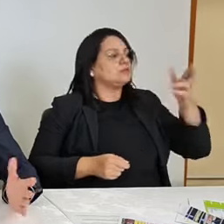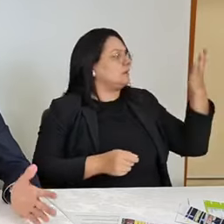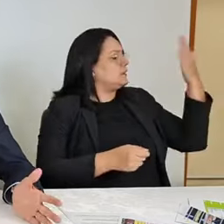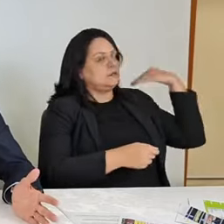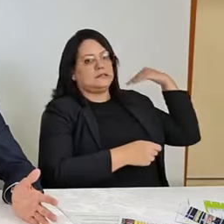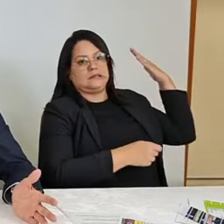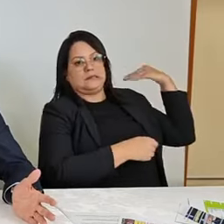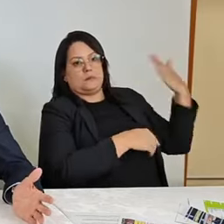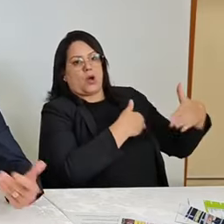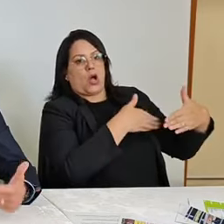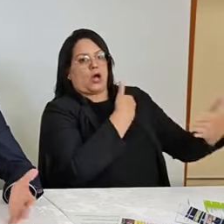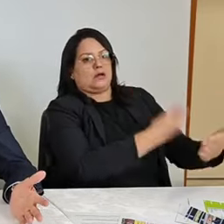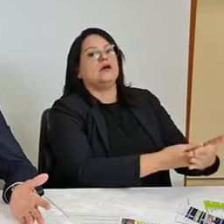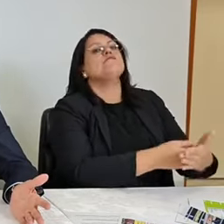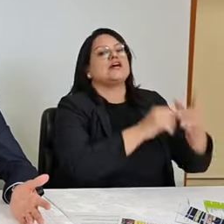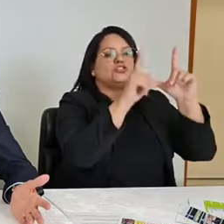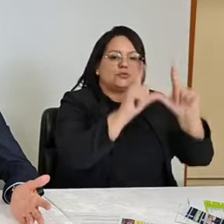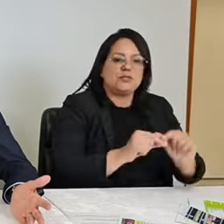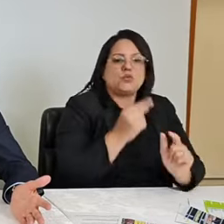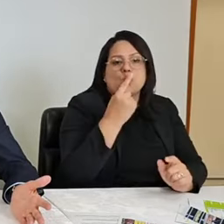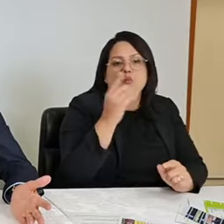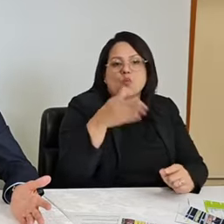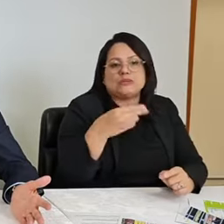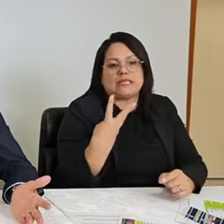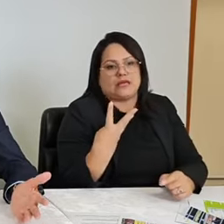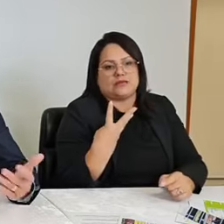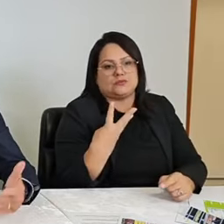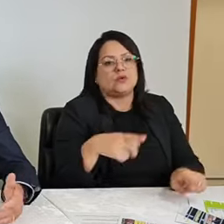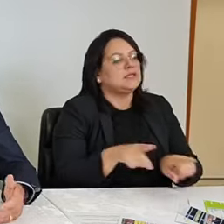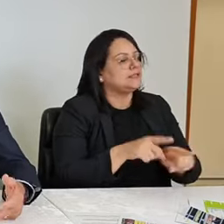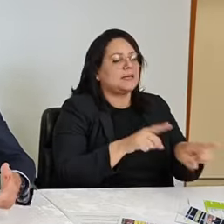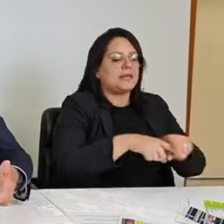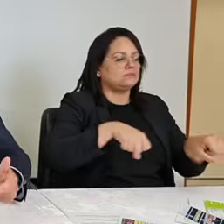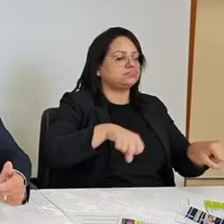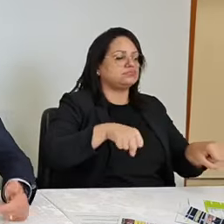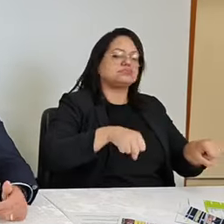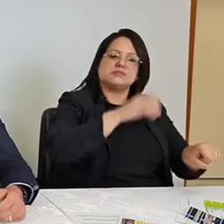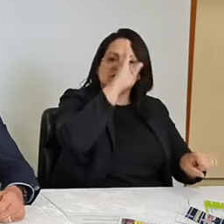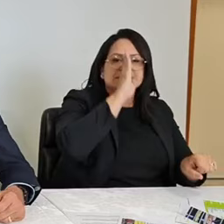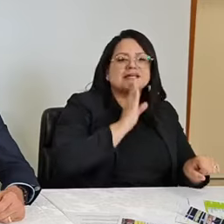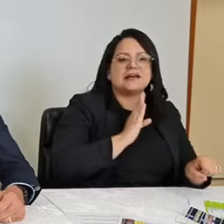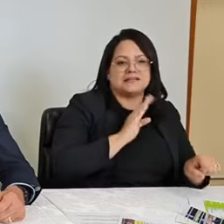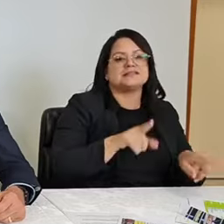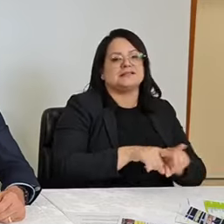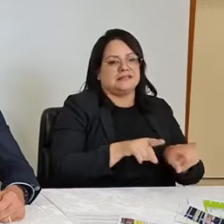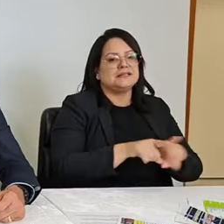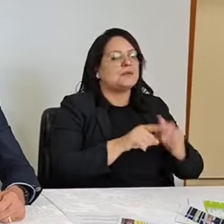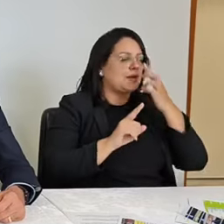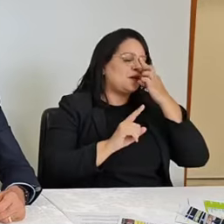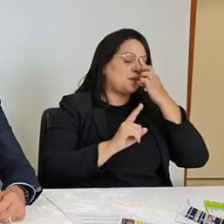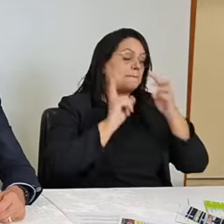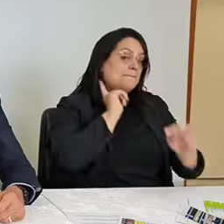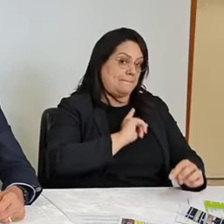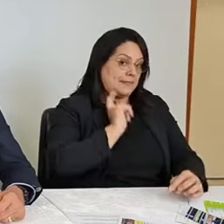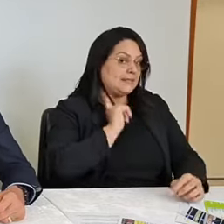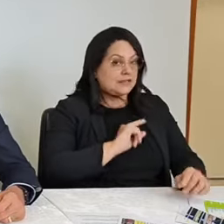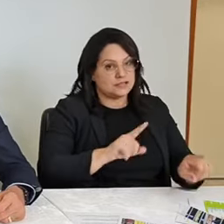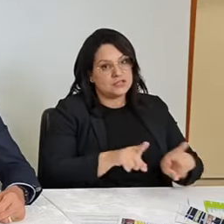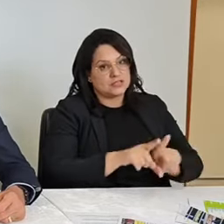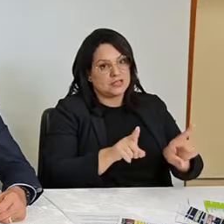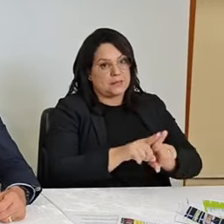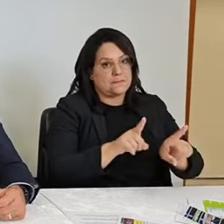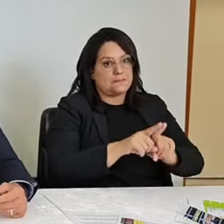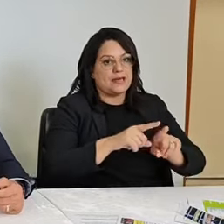reduzido em torno de um terço. E também não vai ter pedágio para a motocicleta. Mesma coisa em duas grandes rodovias em Minas Gerais. Uma que vai até